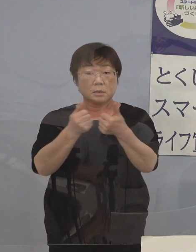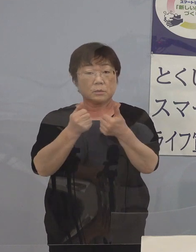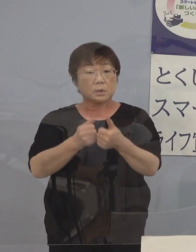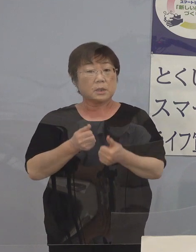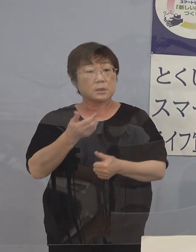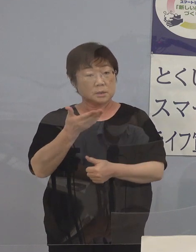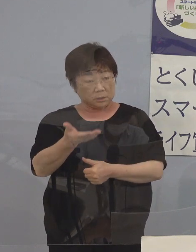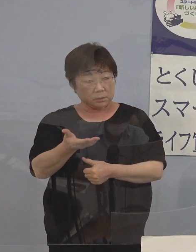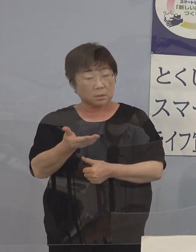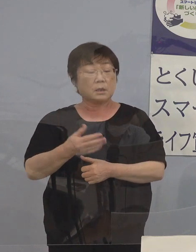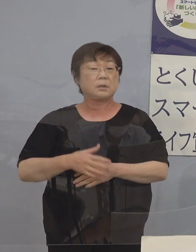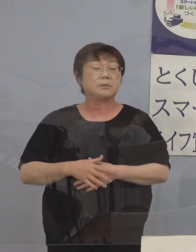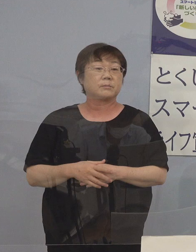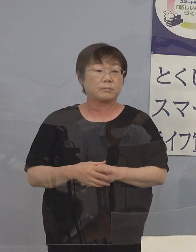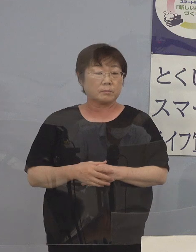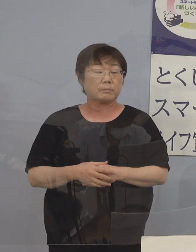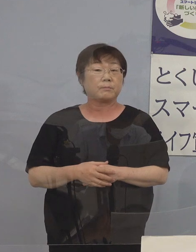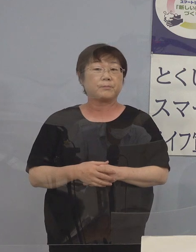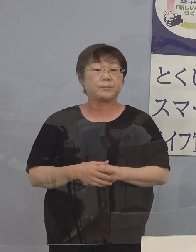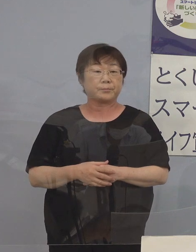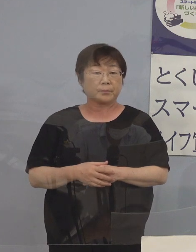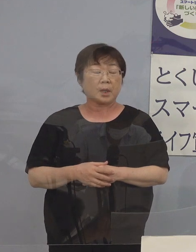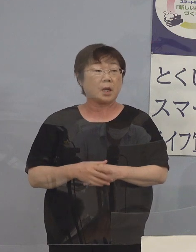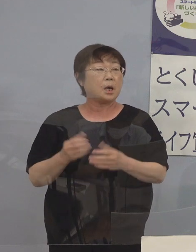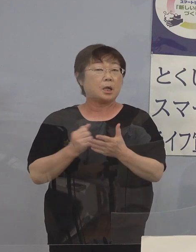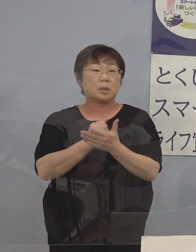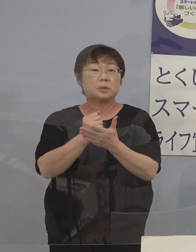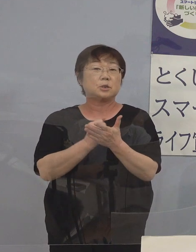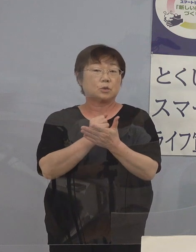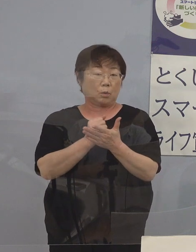診せずに、 被 害者接触者センターに 相